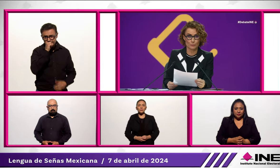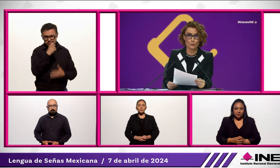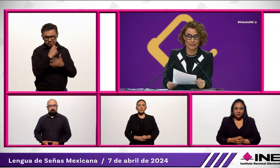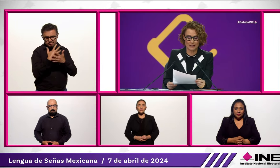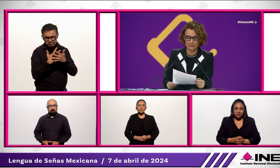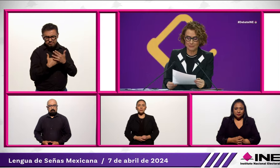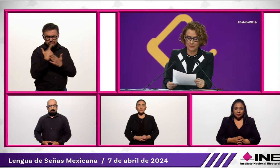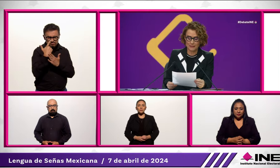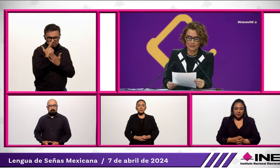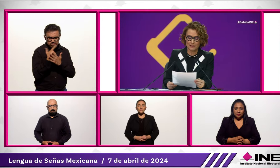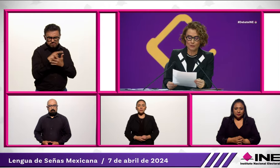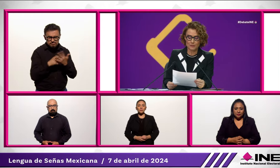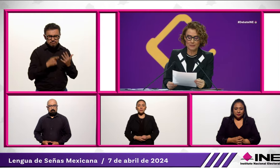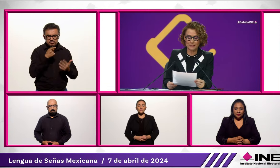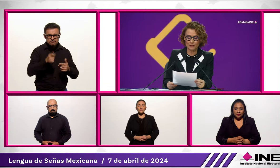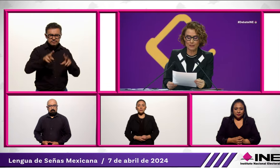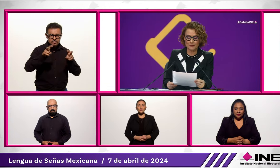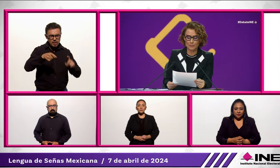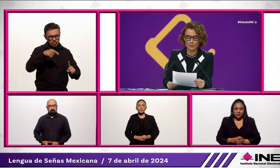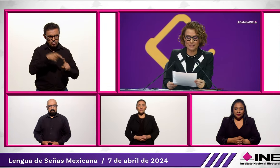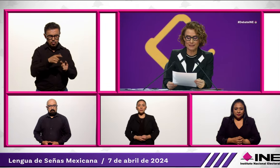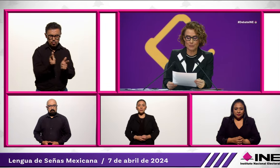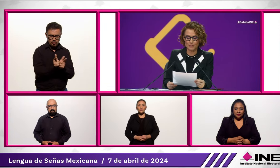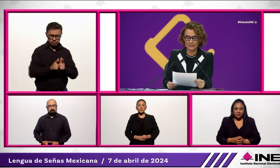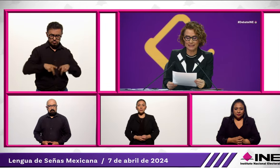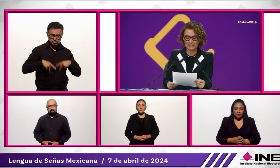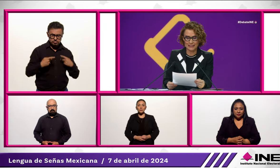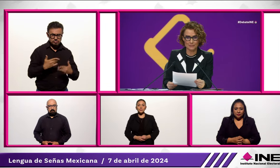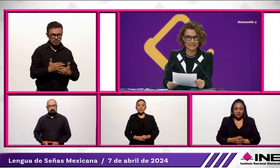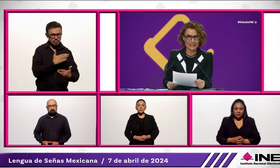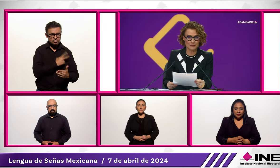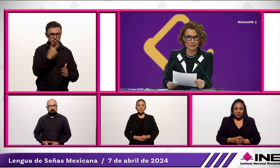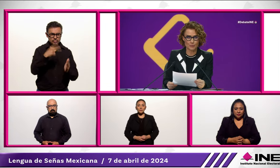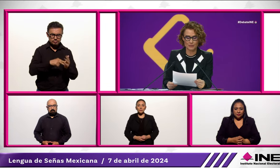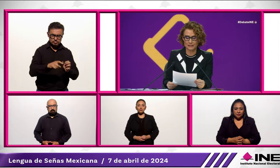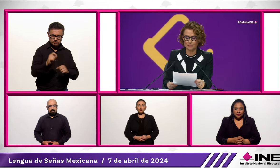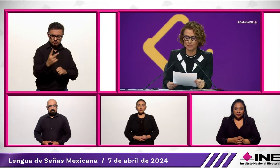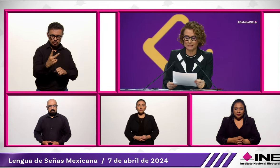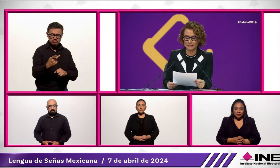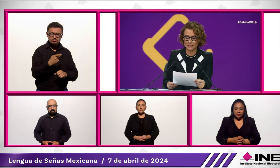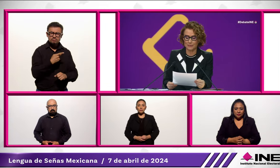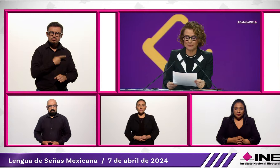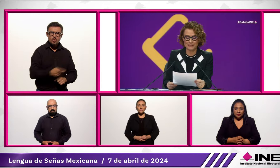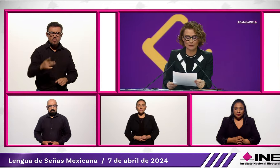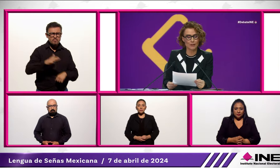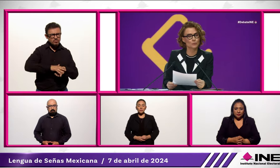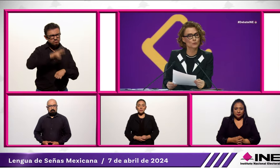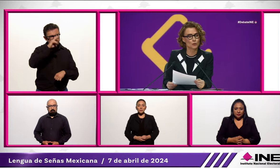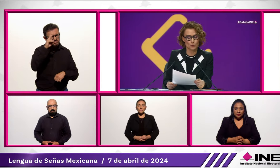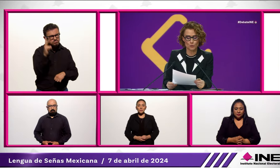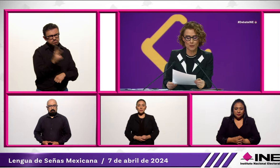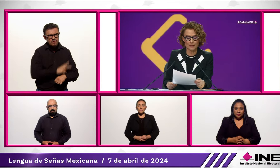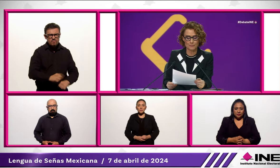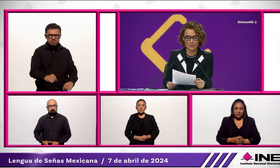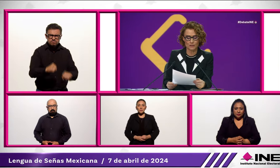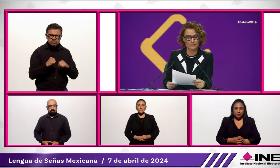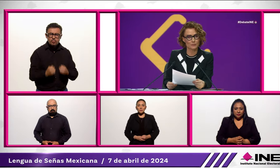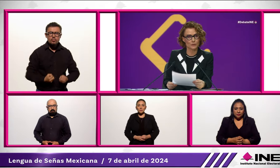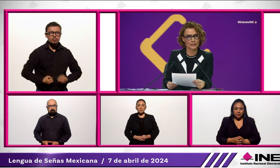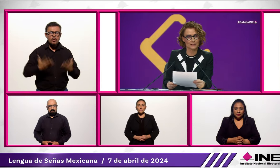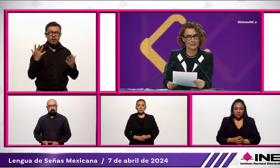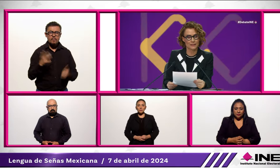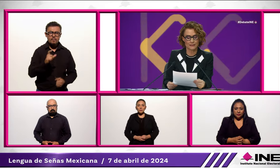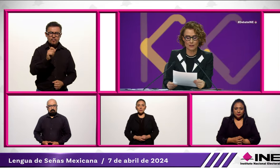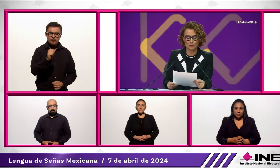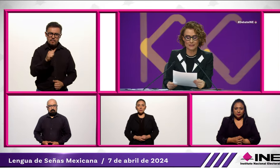de un grupo vulnerable. En 2022 había pobreza y pobreza extrema, estaban en pobreza y pobreza extrema 29.9 millones